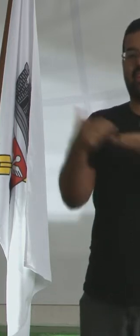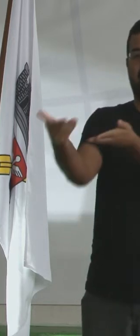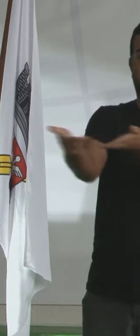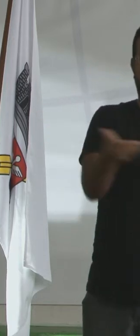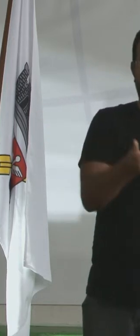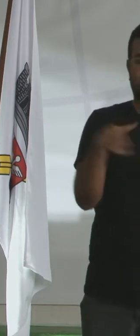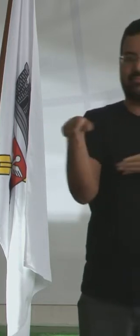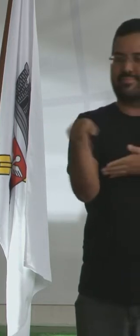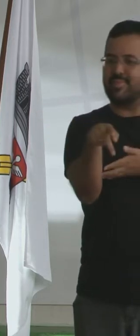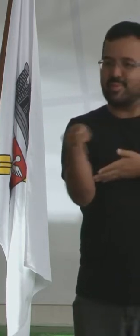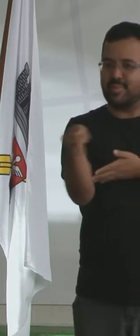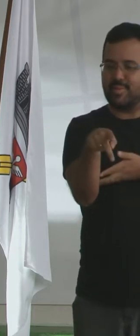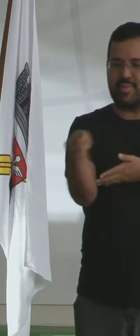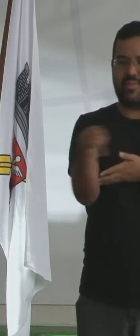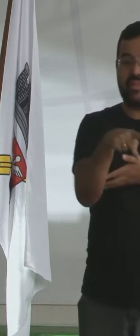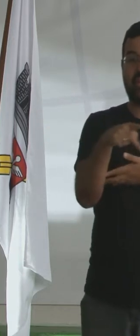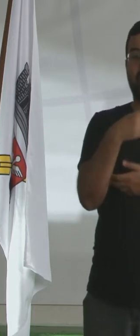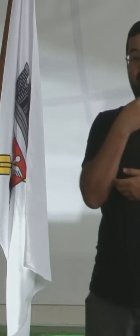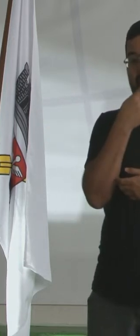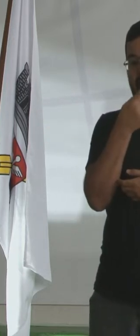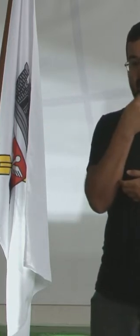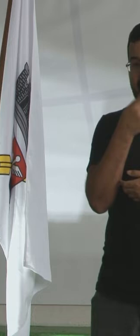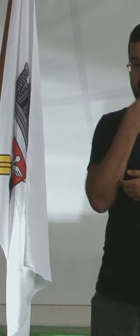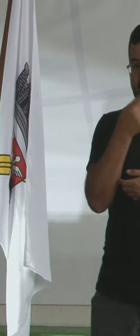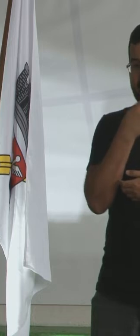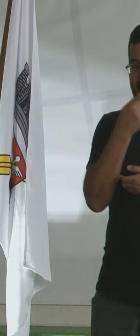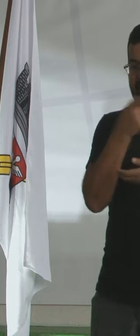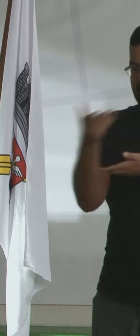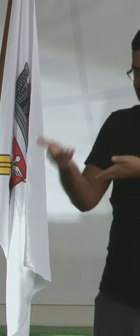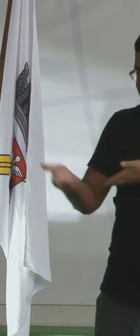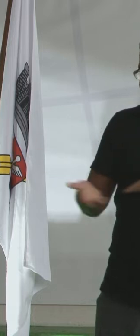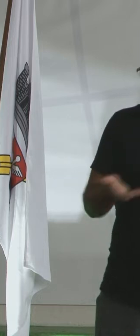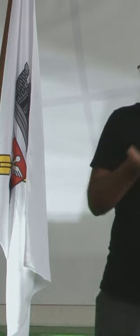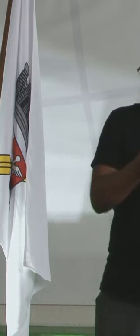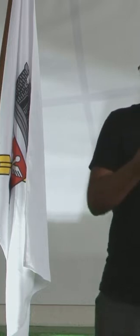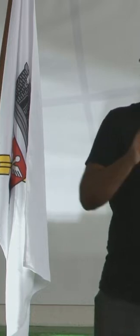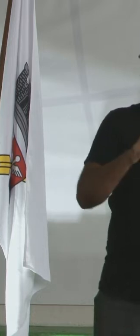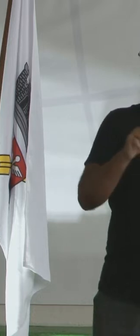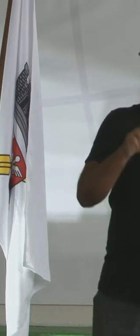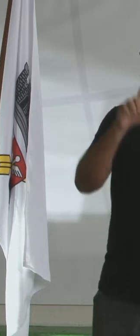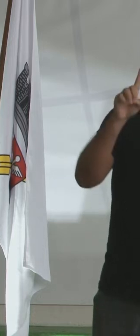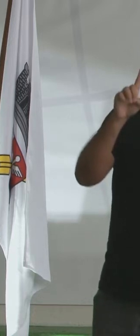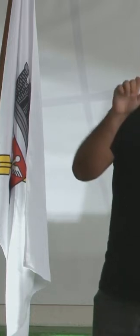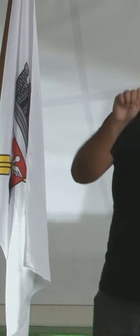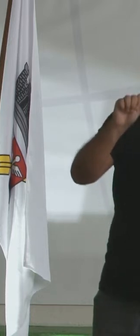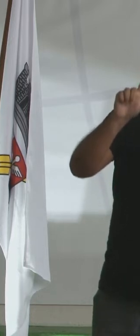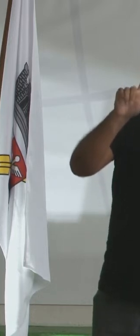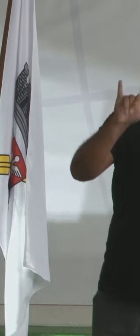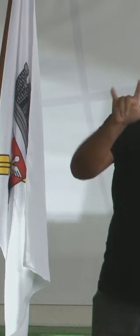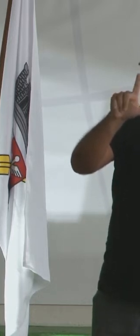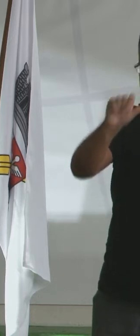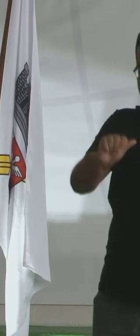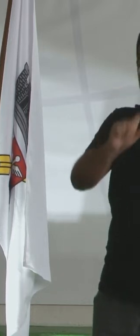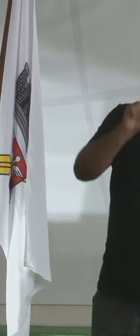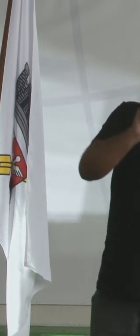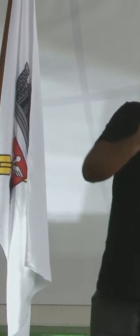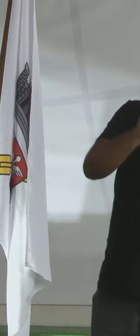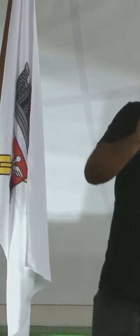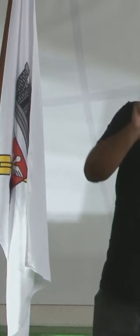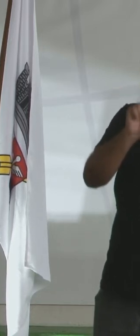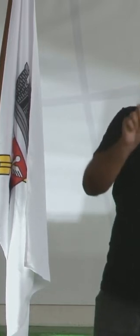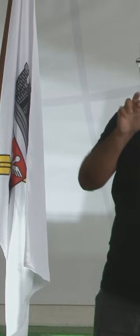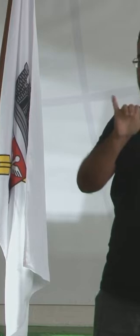Recordamos os professores Edgar Alvarenga Simões, Dalila Guzmão Carlete e Ariadna